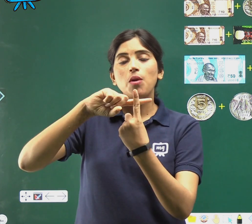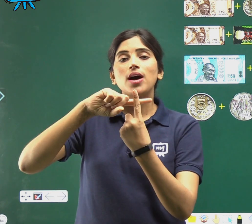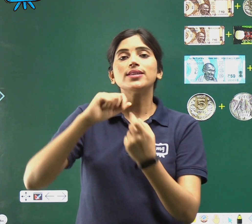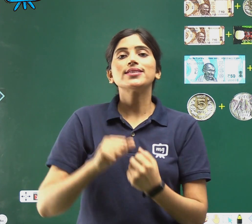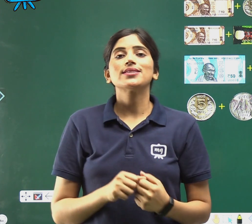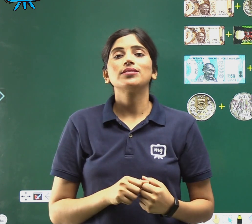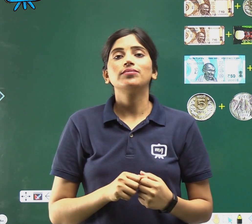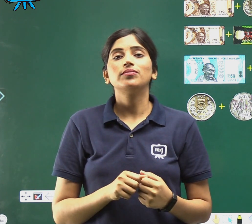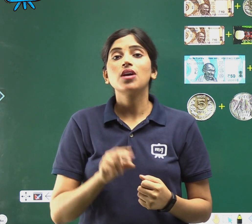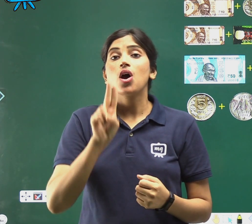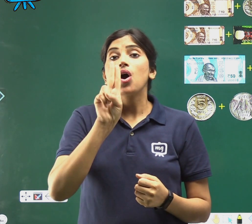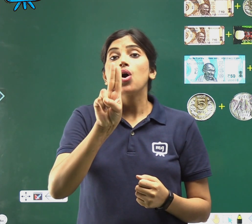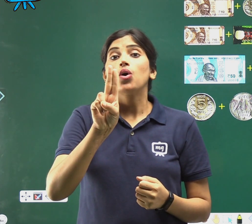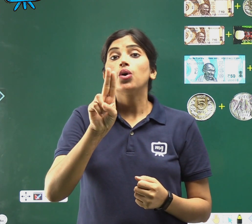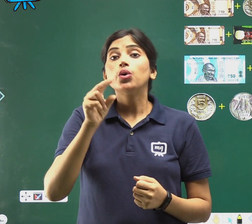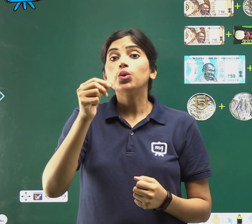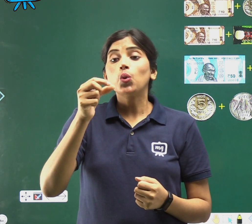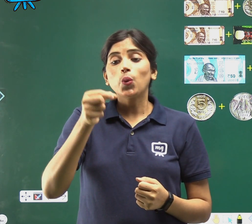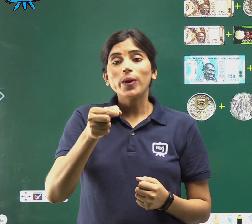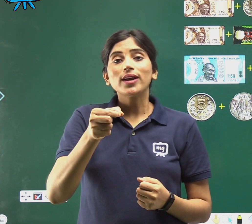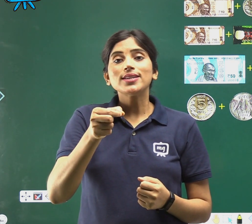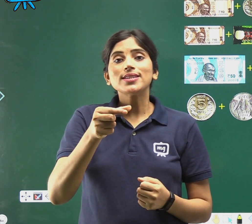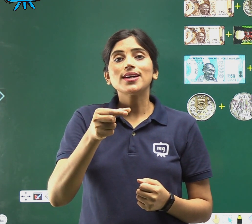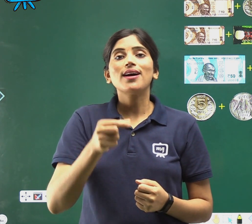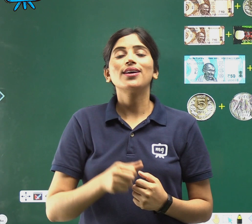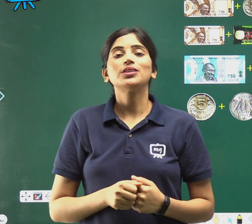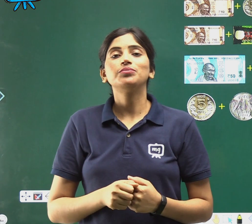प्लस 2 रुपए का सिक्का